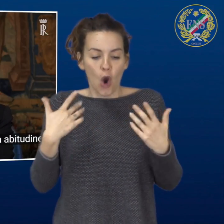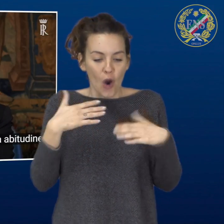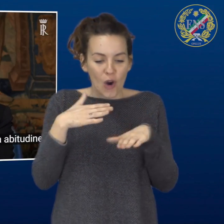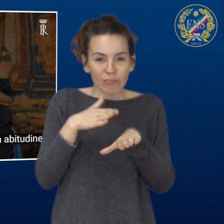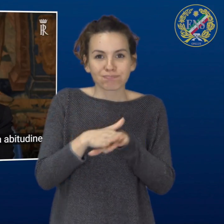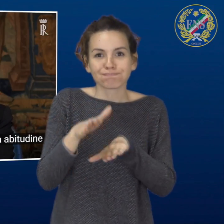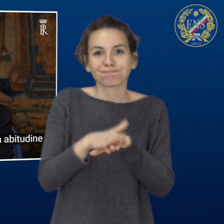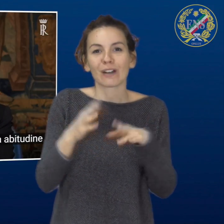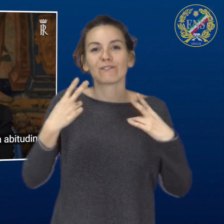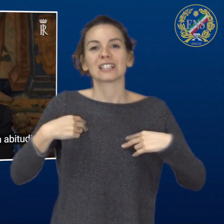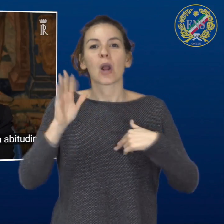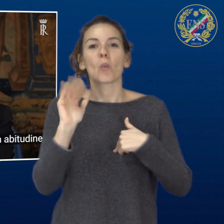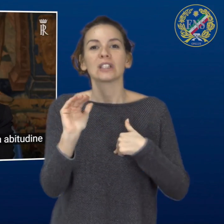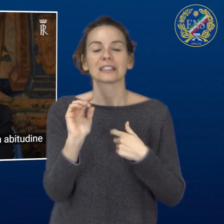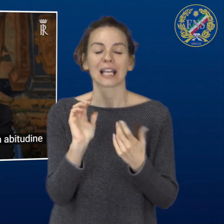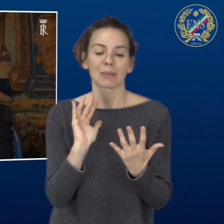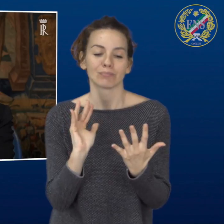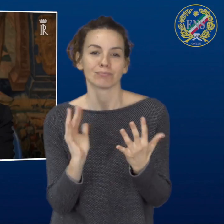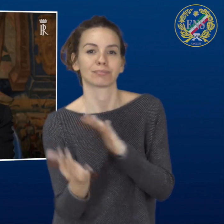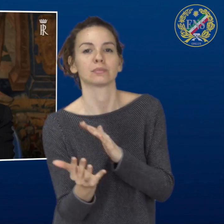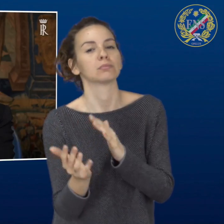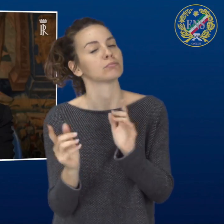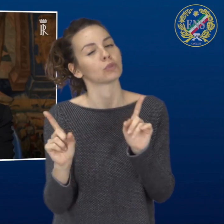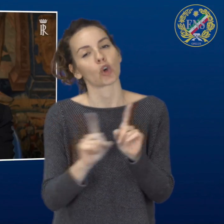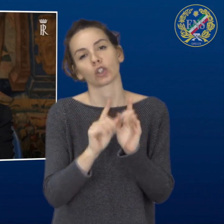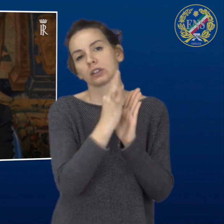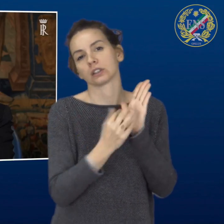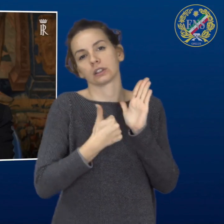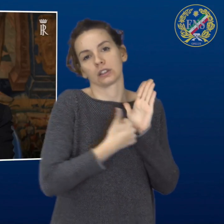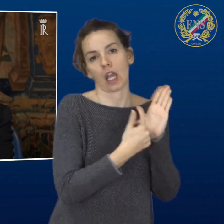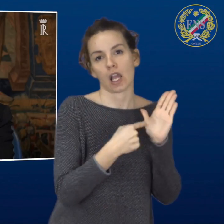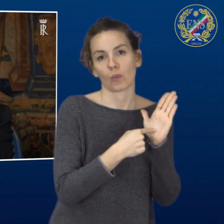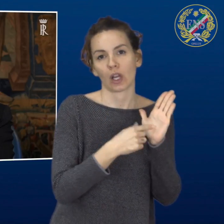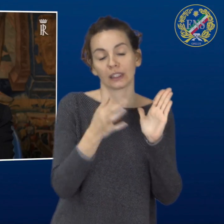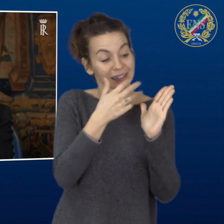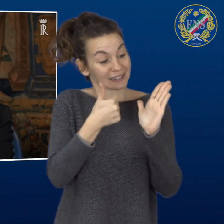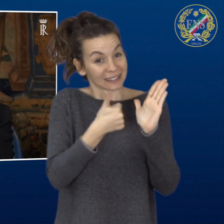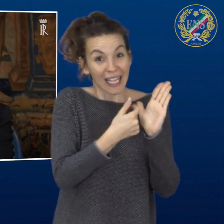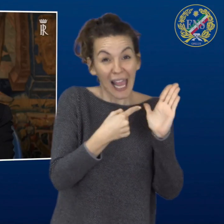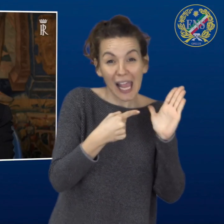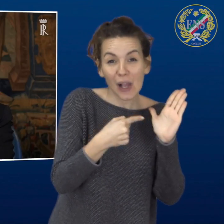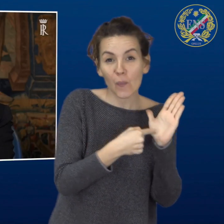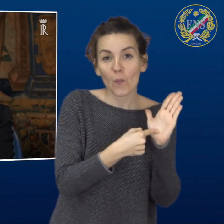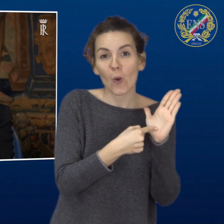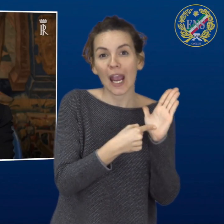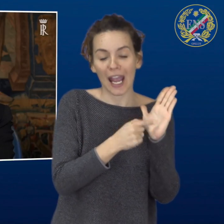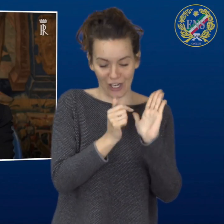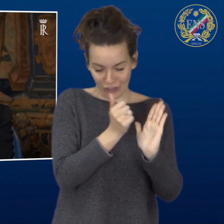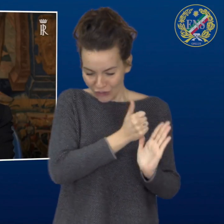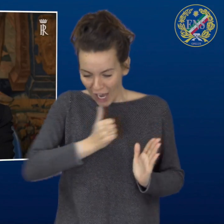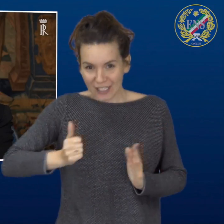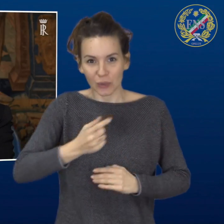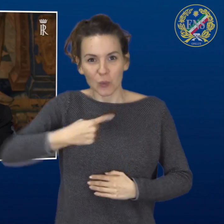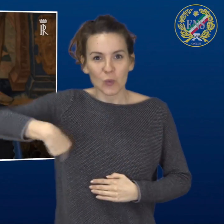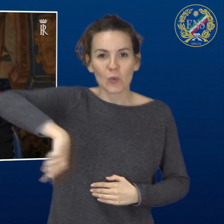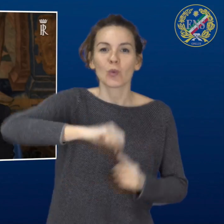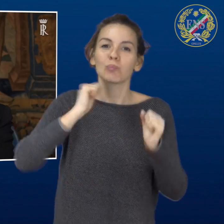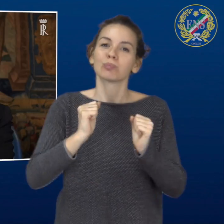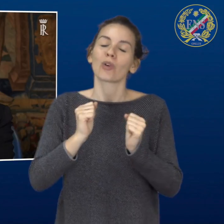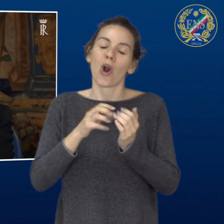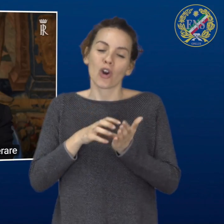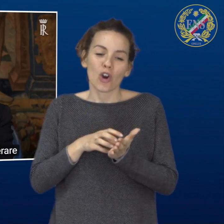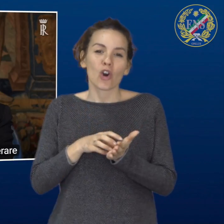abitudine di vita. rispettando quei criteri di comportamento, ciascuno di noi contribuirà